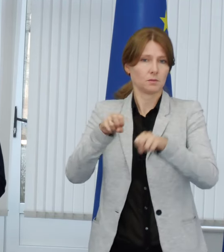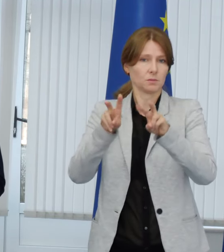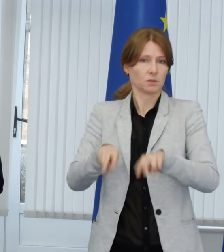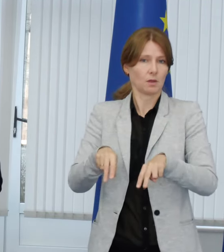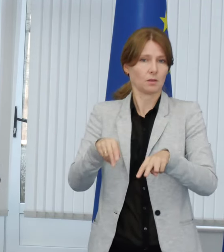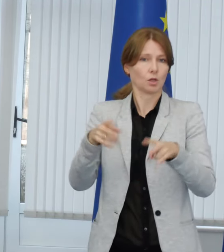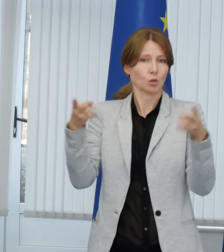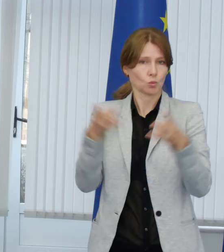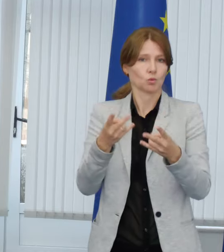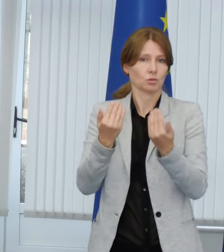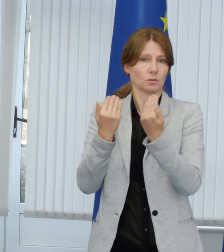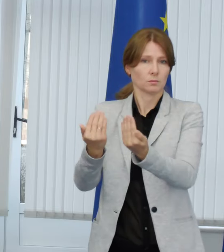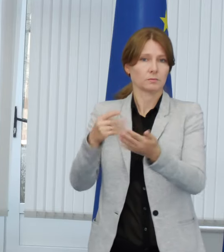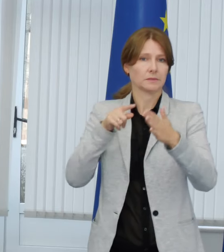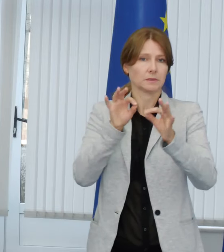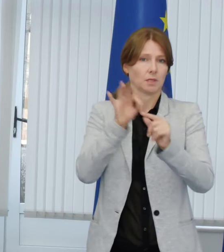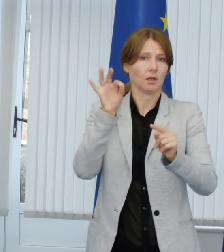adecvate.